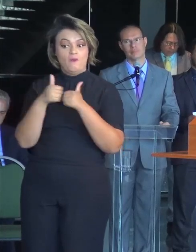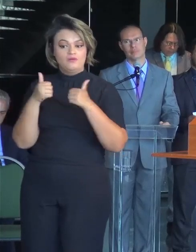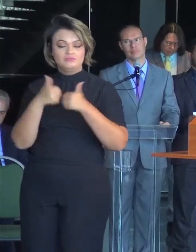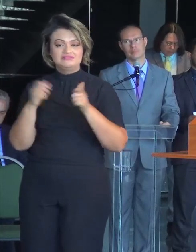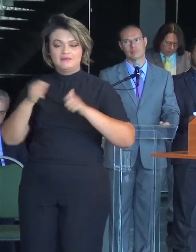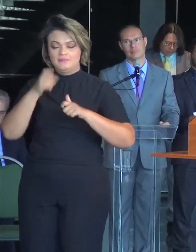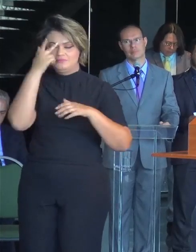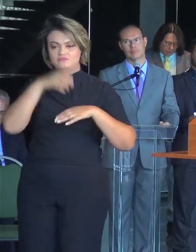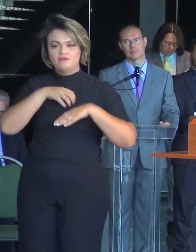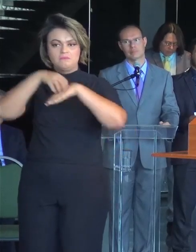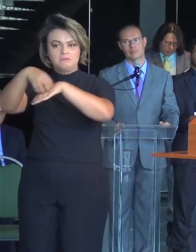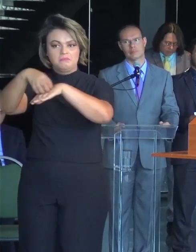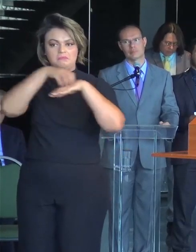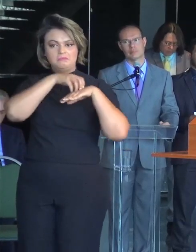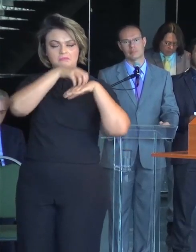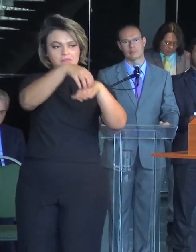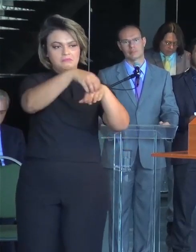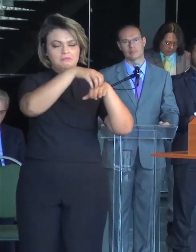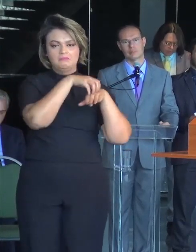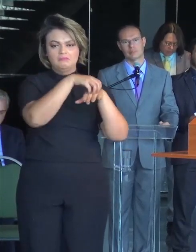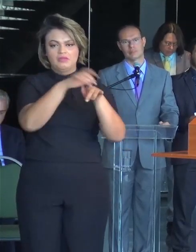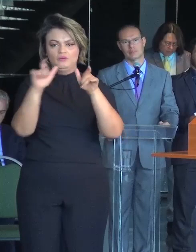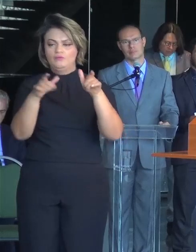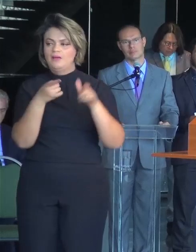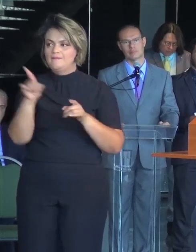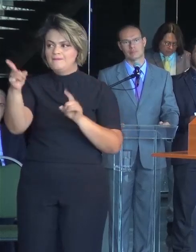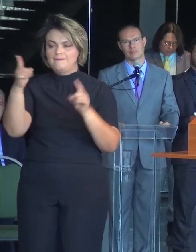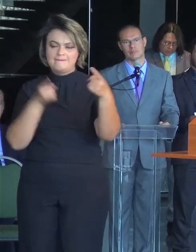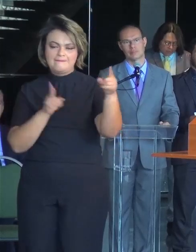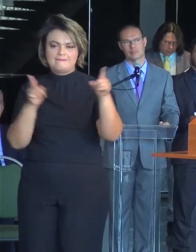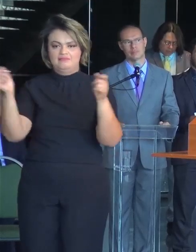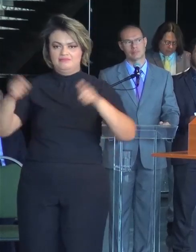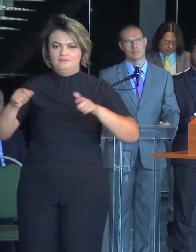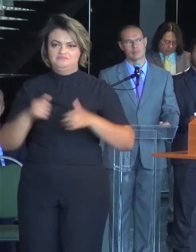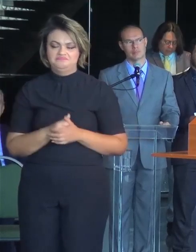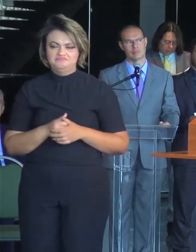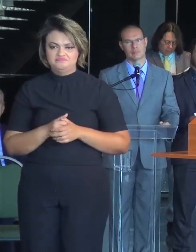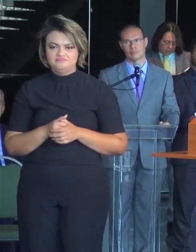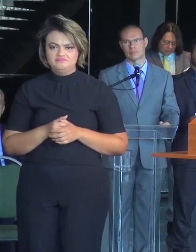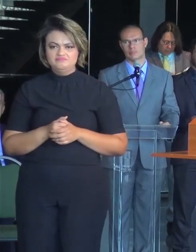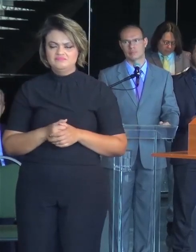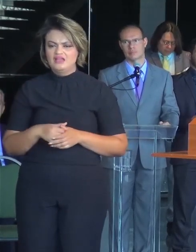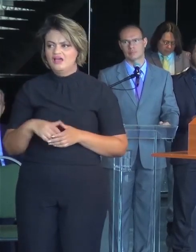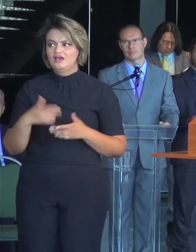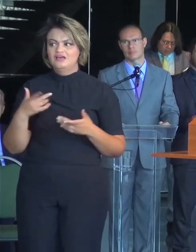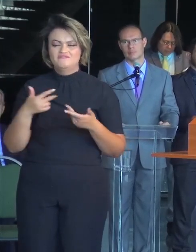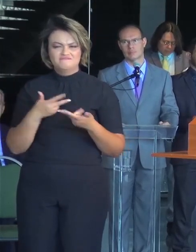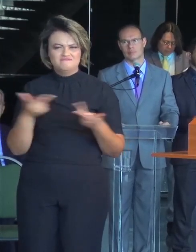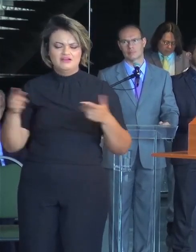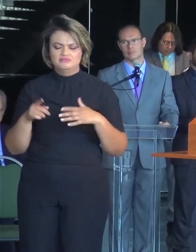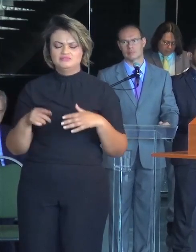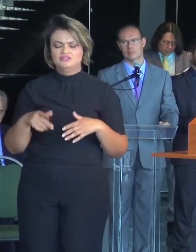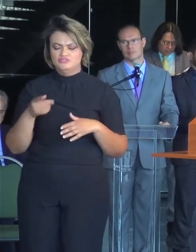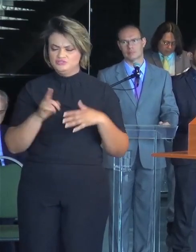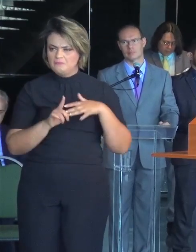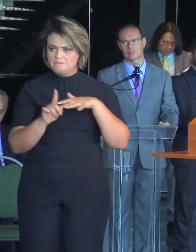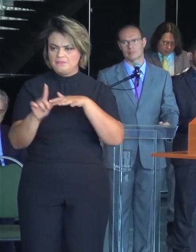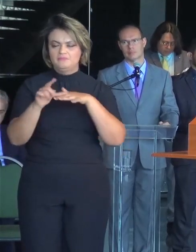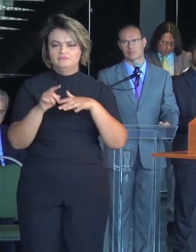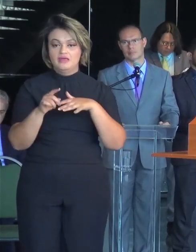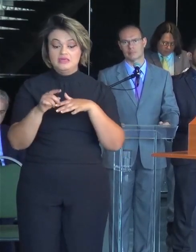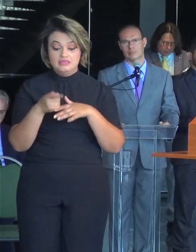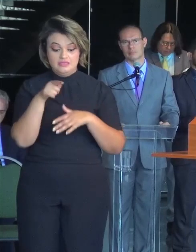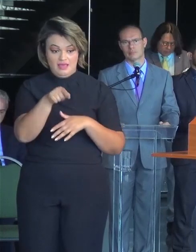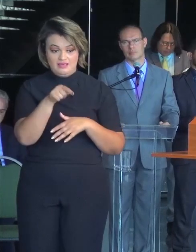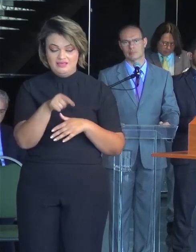de deslocamentos aos demais destinos nacionais. Agimos em várias frentes e, a partir da publicação que lançamos